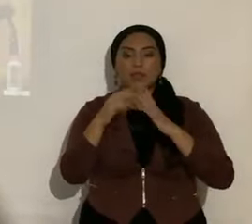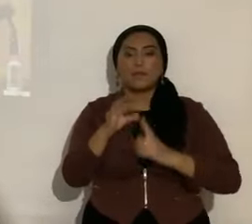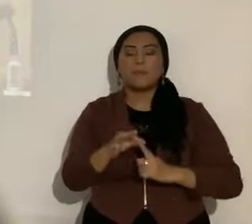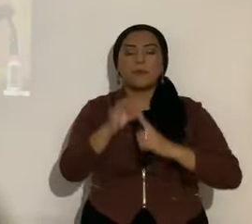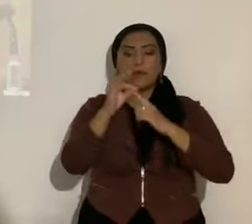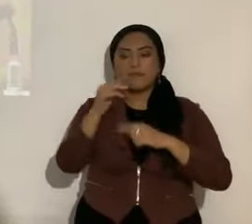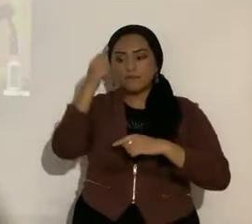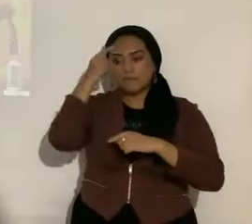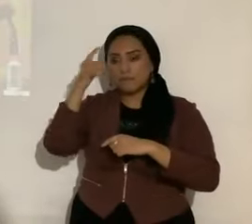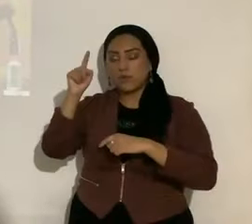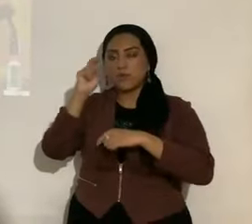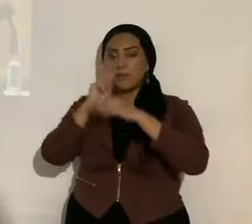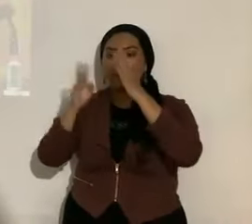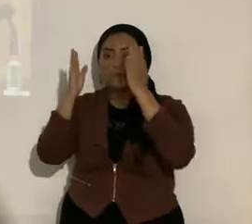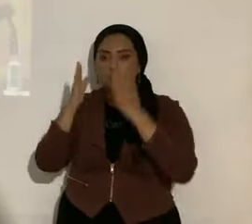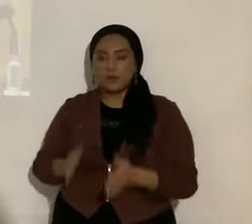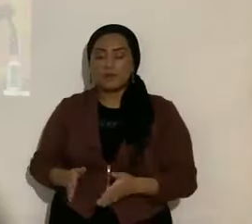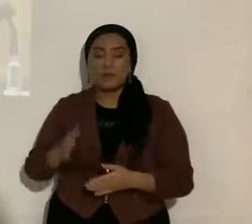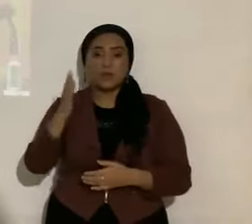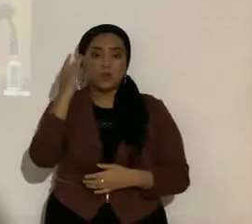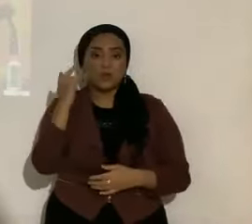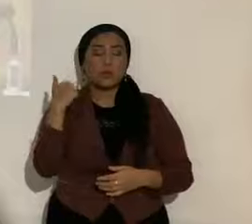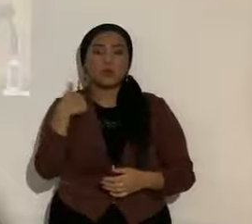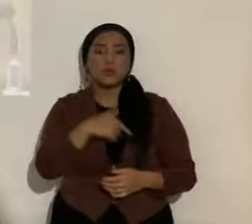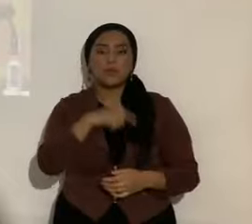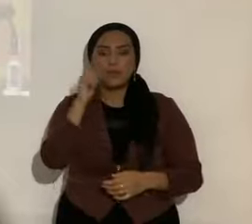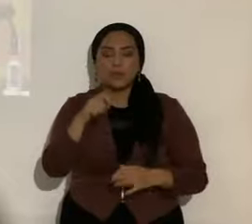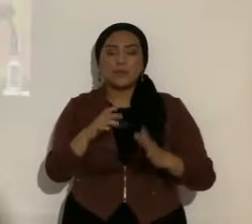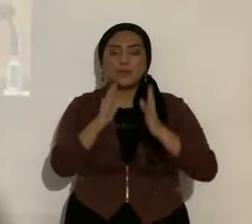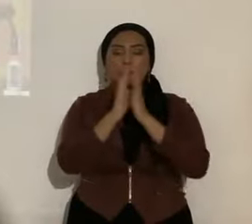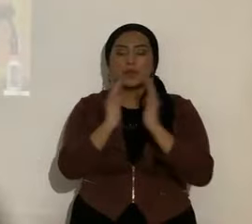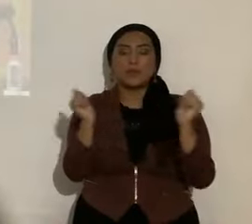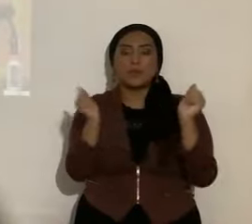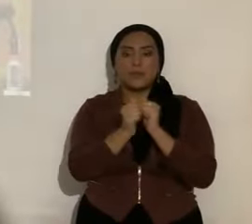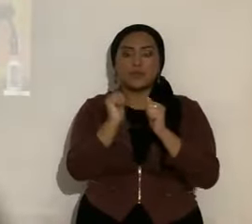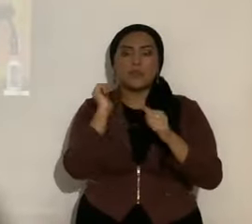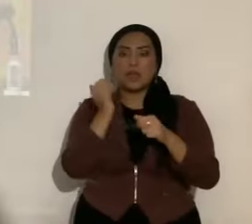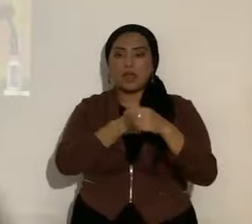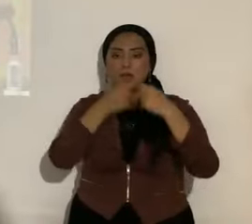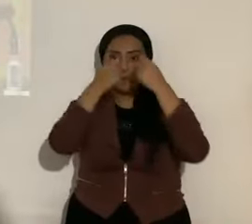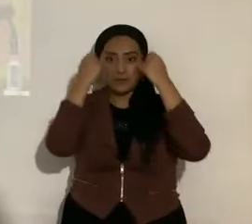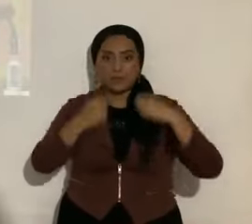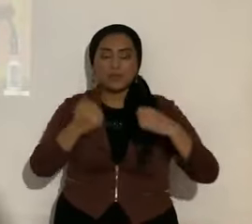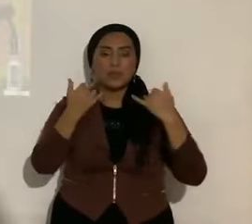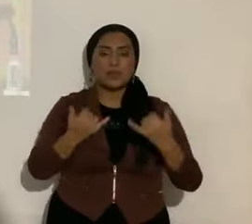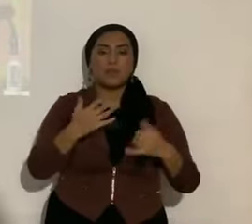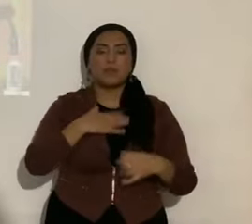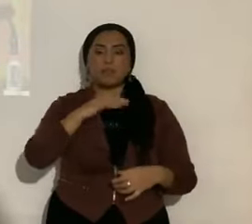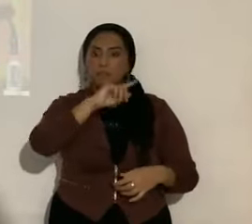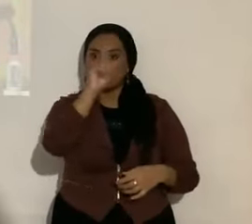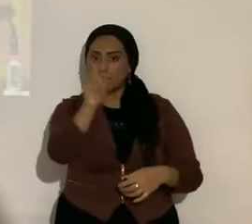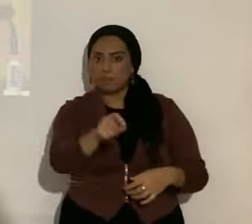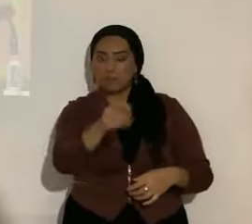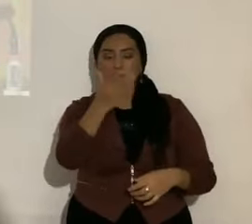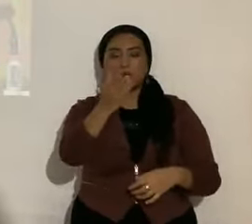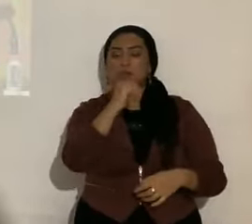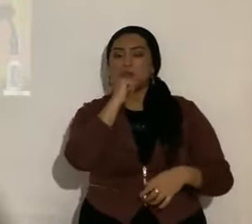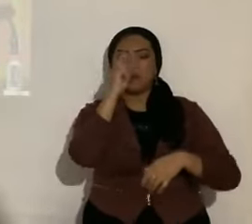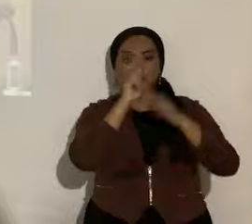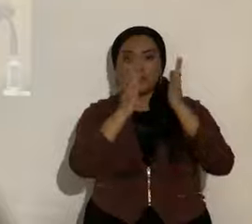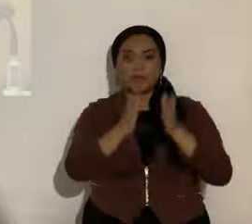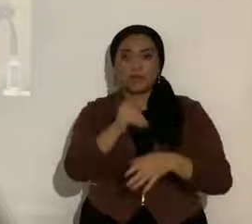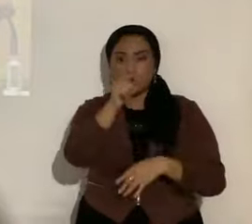de un profeta. Por eso tenemos que orar con el talit. Ahora una pregunta, aunque no seas profeta,